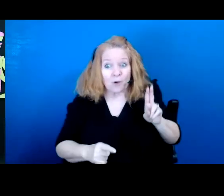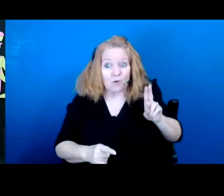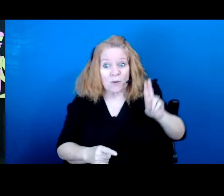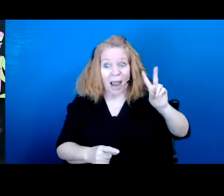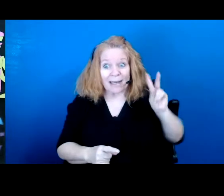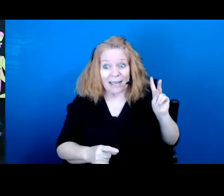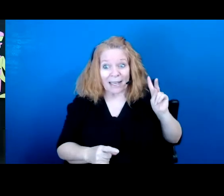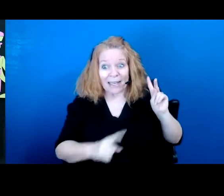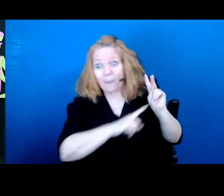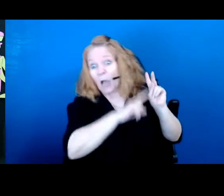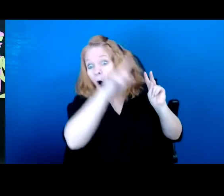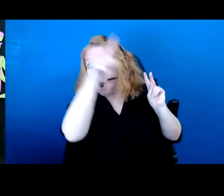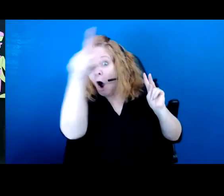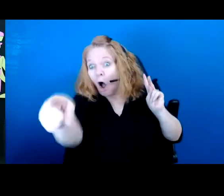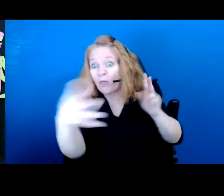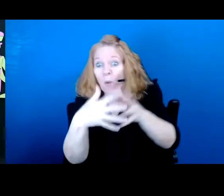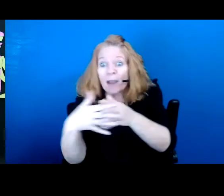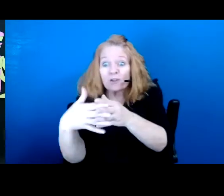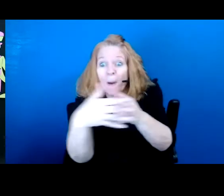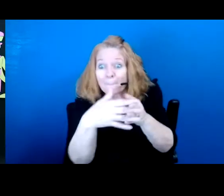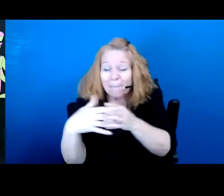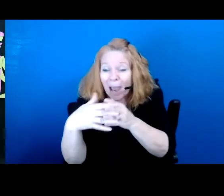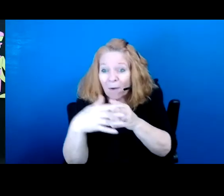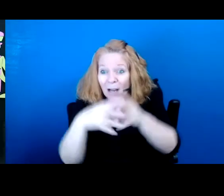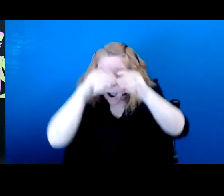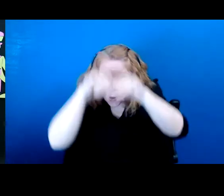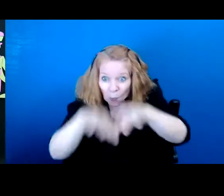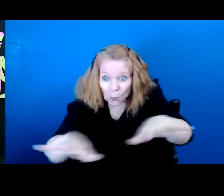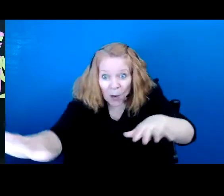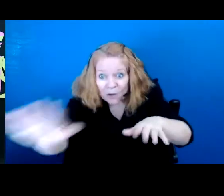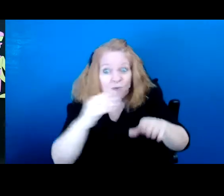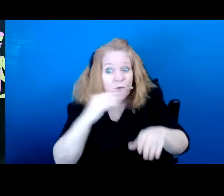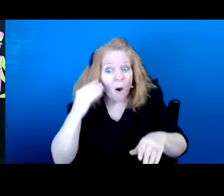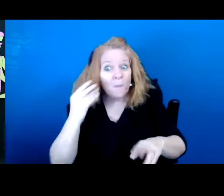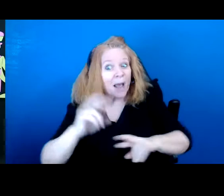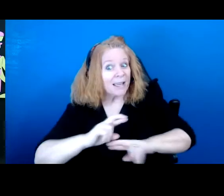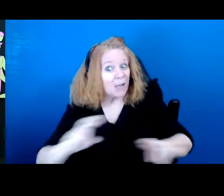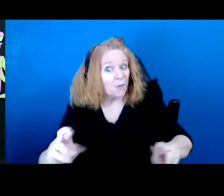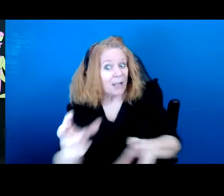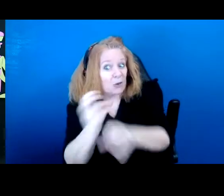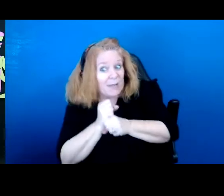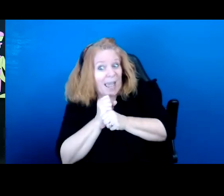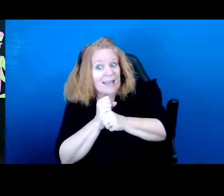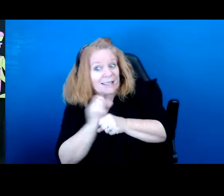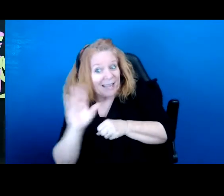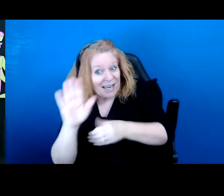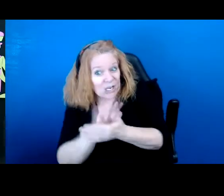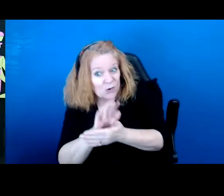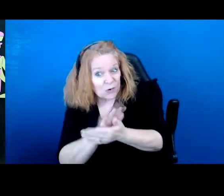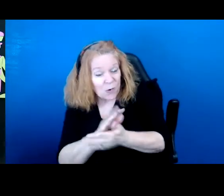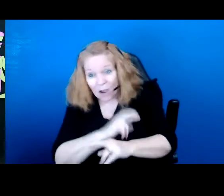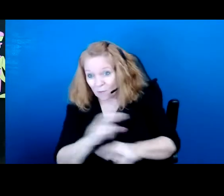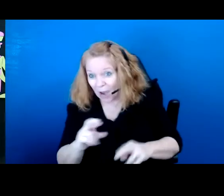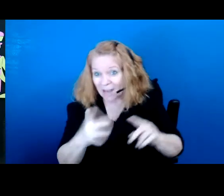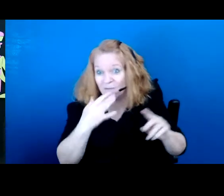por todo el océano va hasta américa va a llegar hasta su hogar y ustedes que están en la